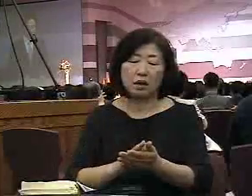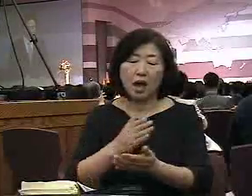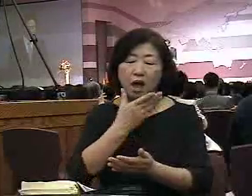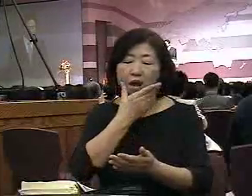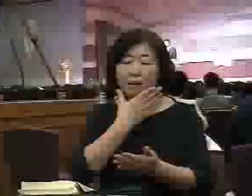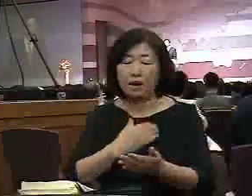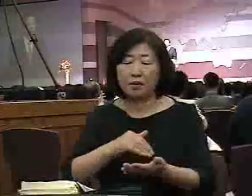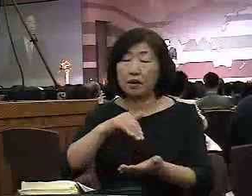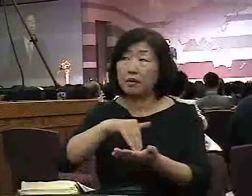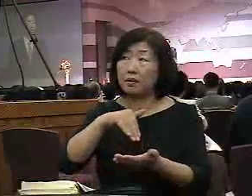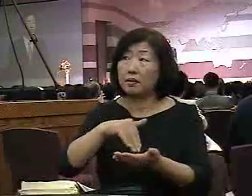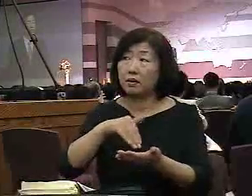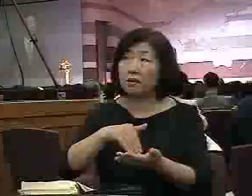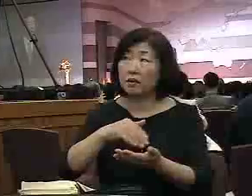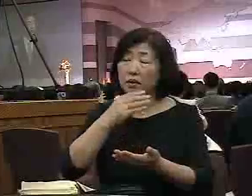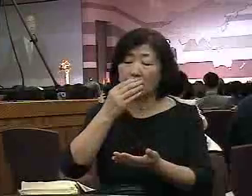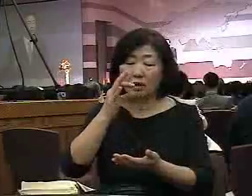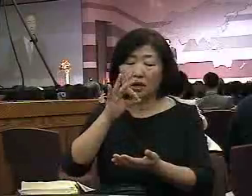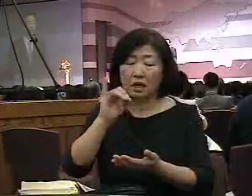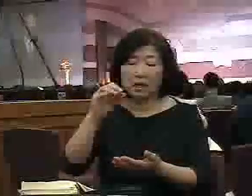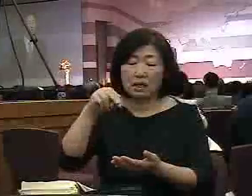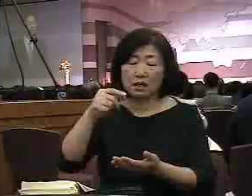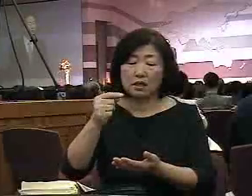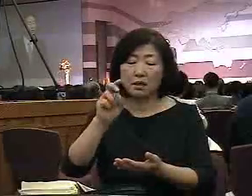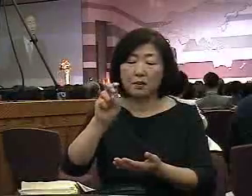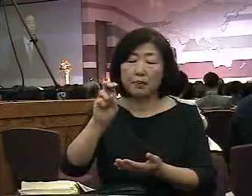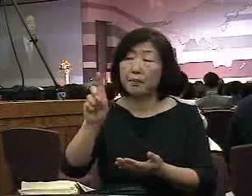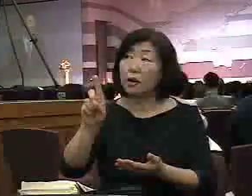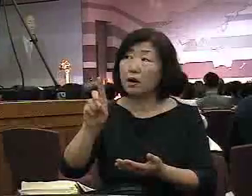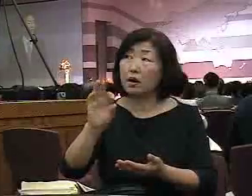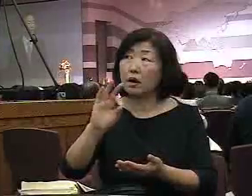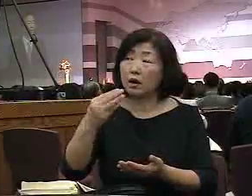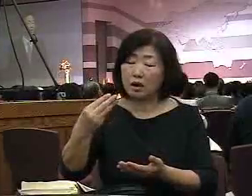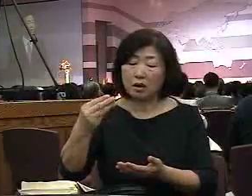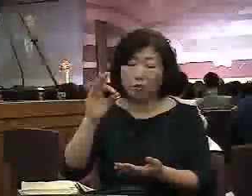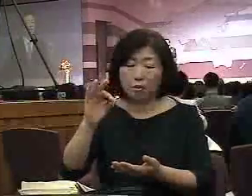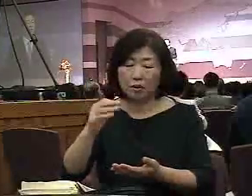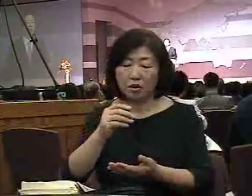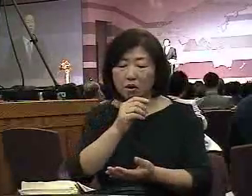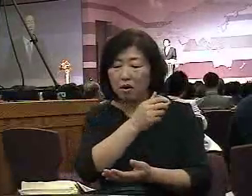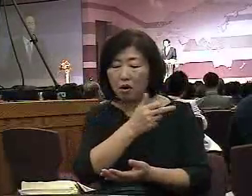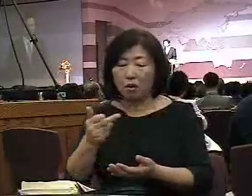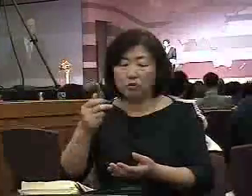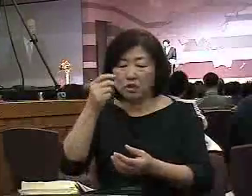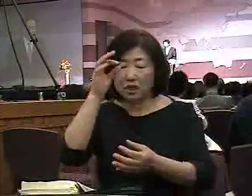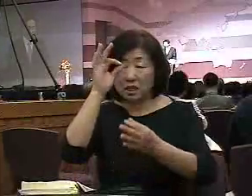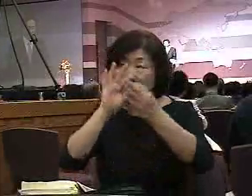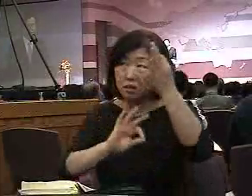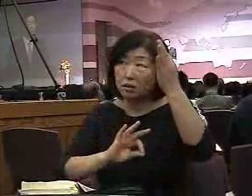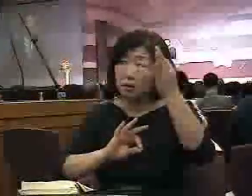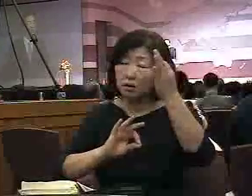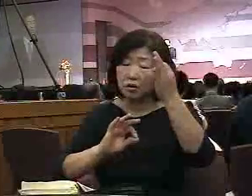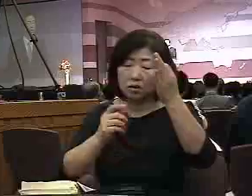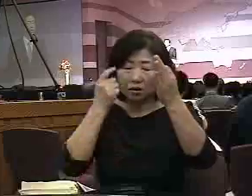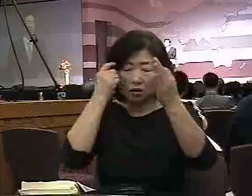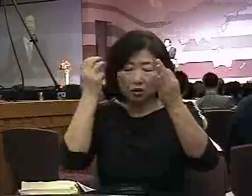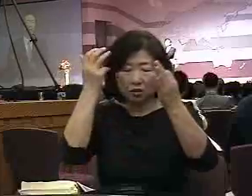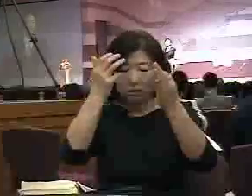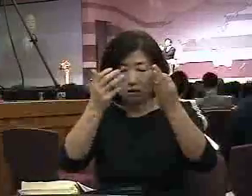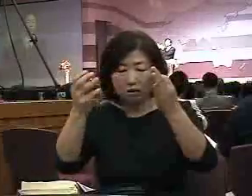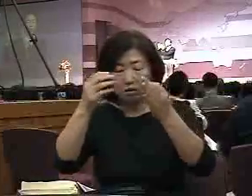아브라함 입장에서 이 이스마엘을 얻는 것은 영적으로 보면 엄청난 실수입니다. 왜냐하면 이스마엘은 영적으로 어떤